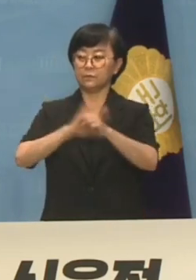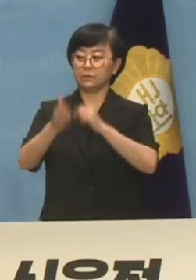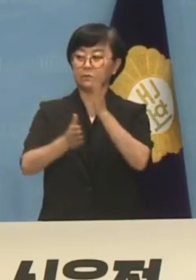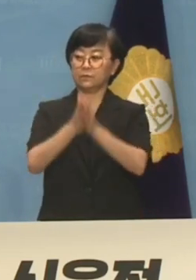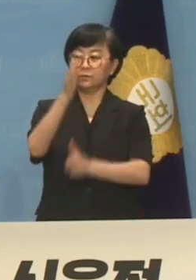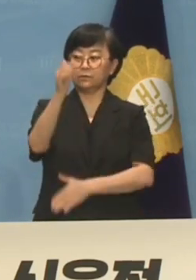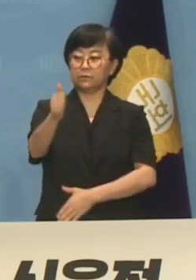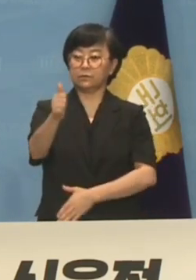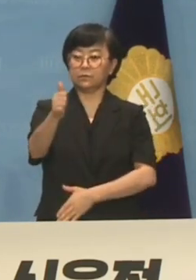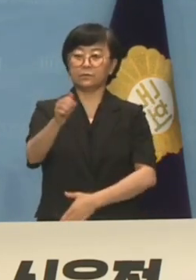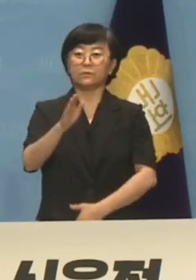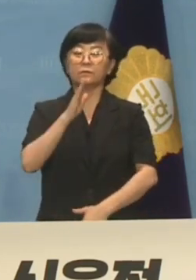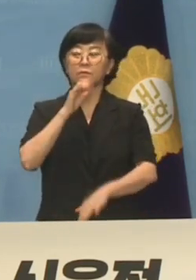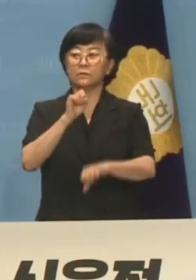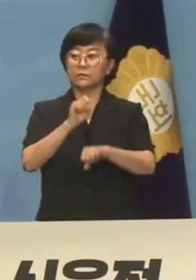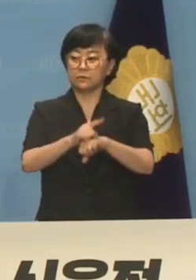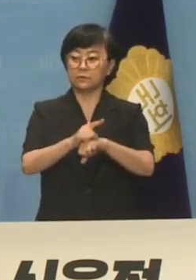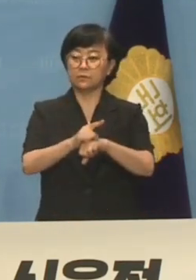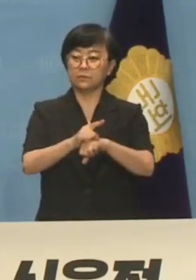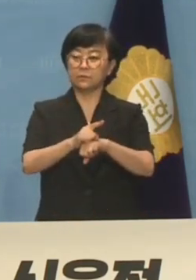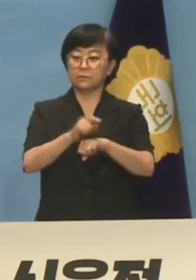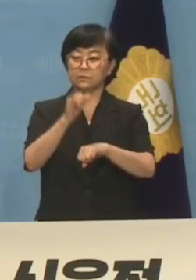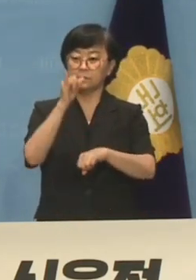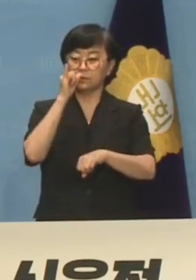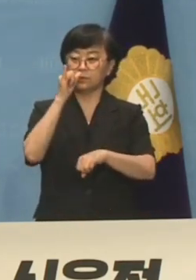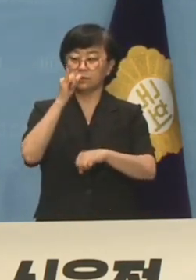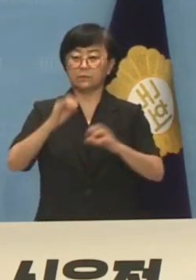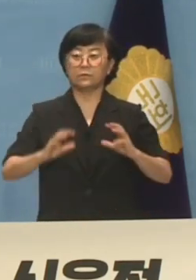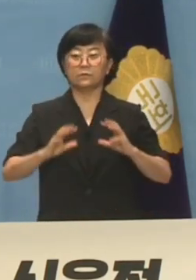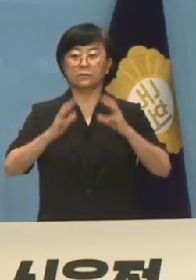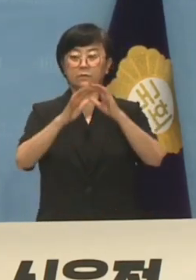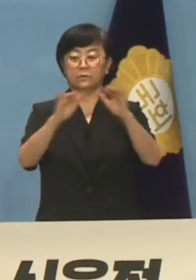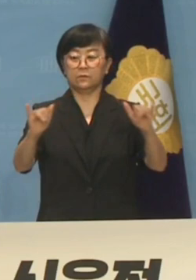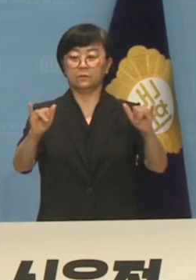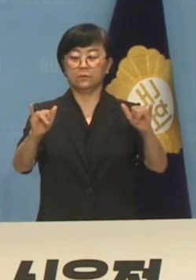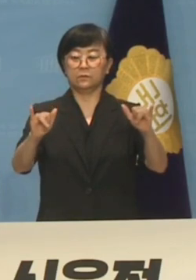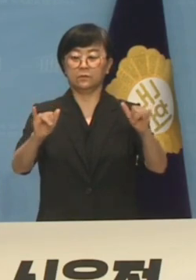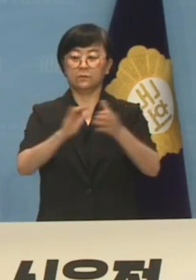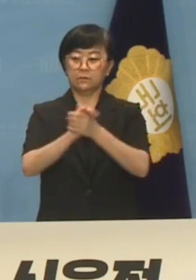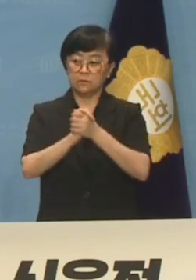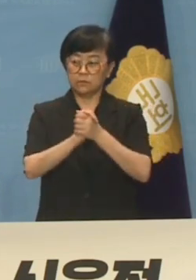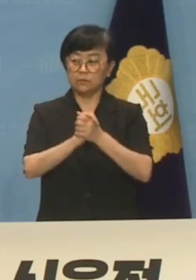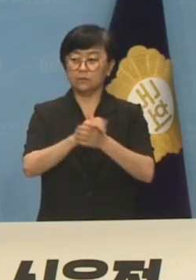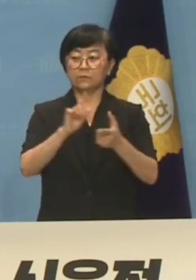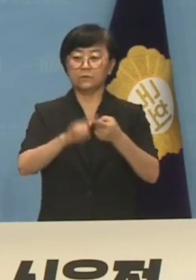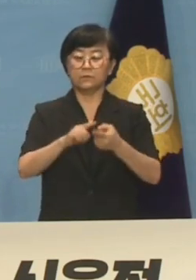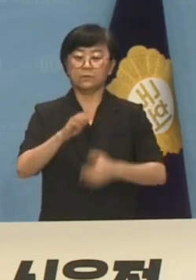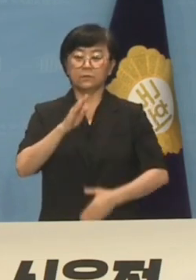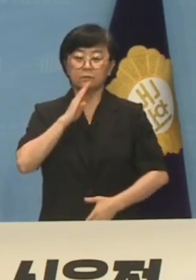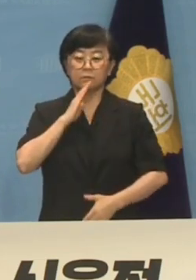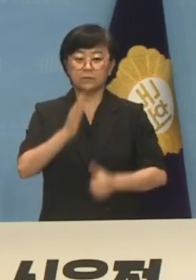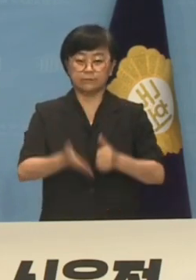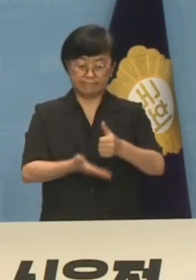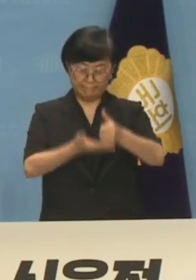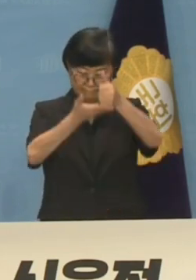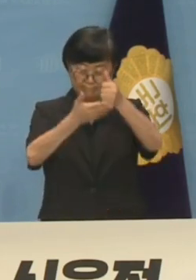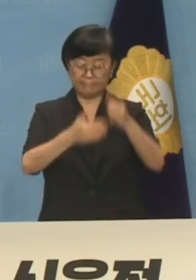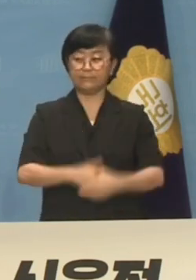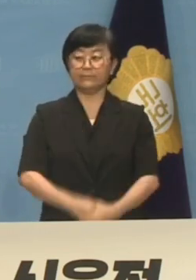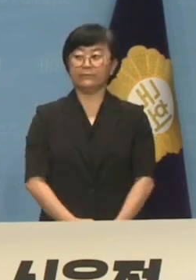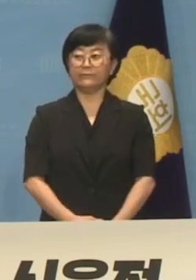대구시장의 진정성 있는 국민에 대한 애정에 대해서 진심으로 경의를